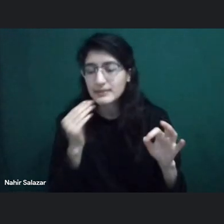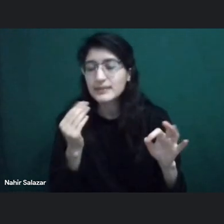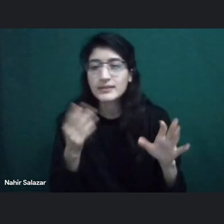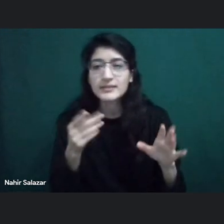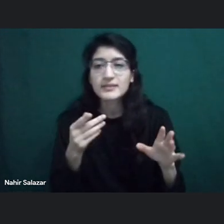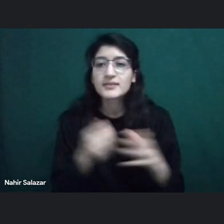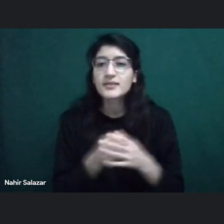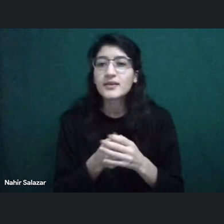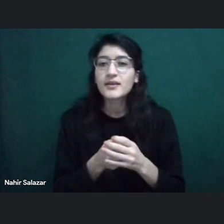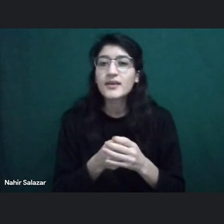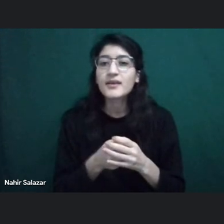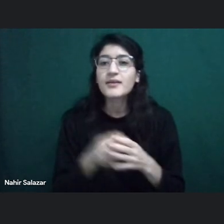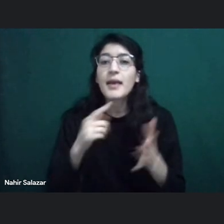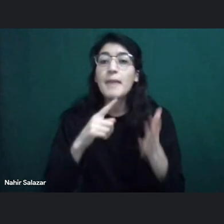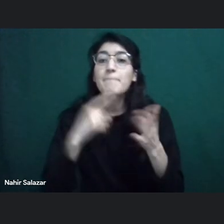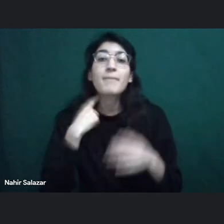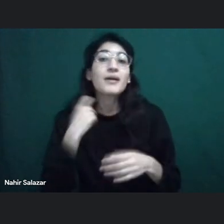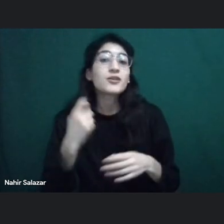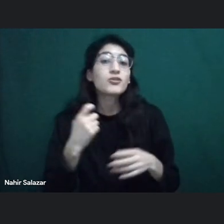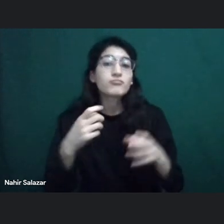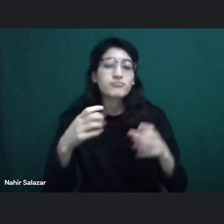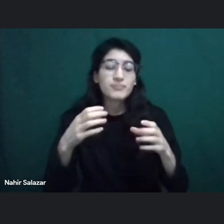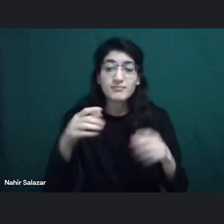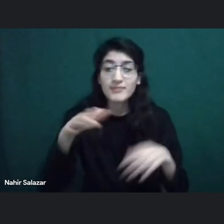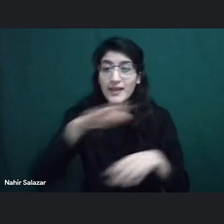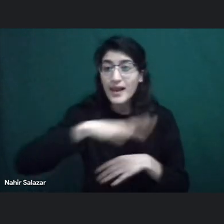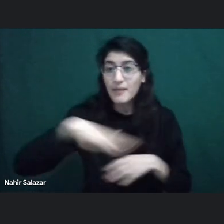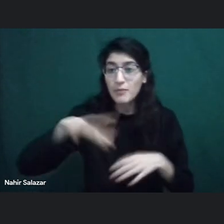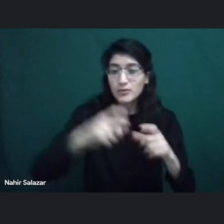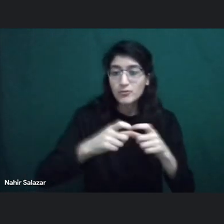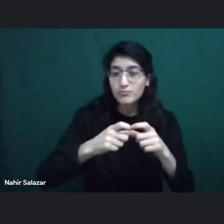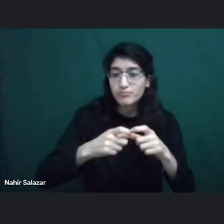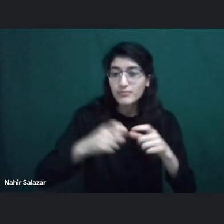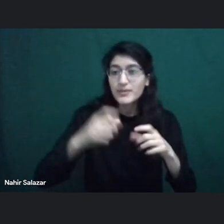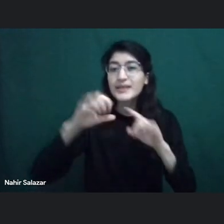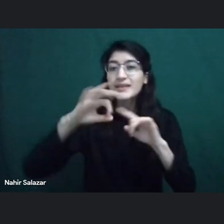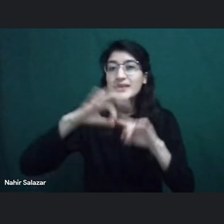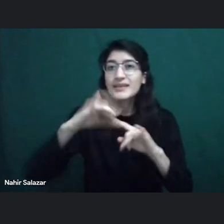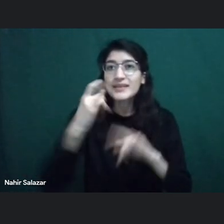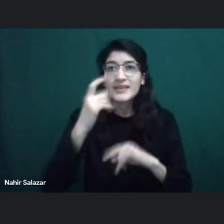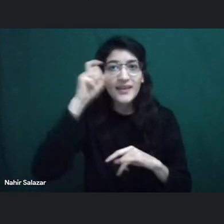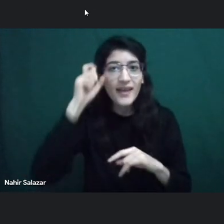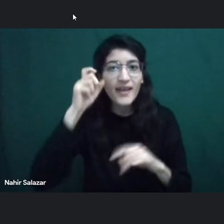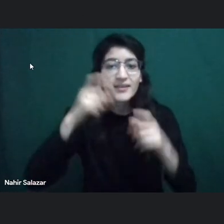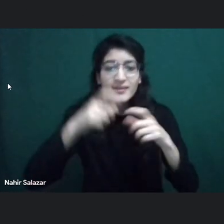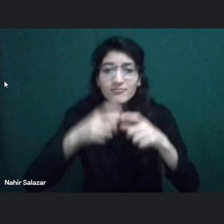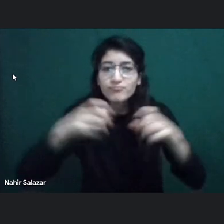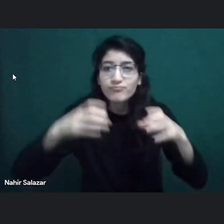que crece y seguiría la frase, ¿sí? Bien.